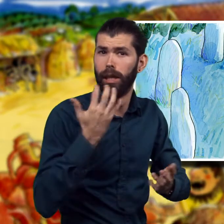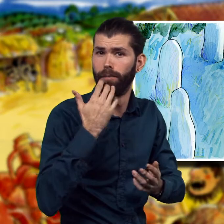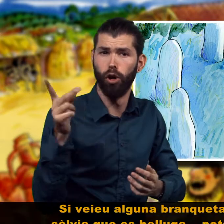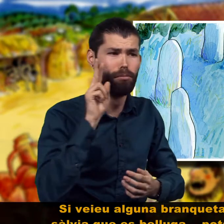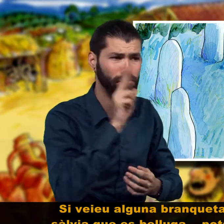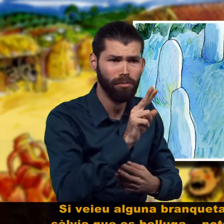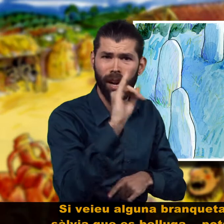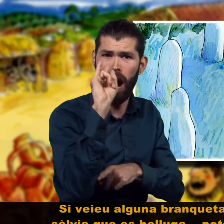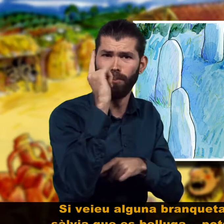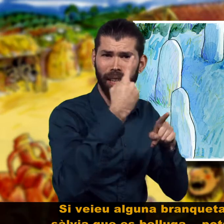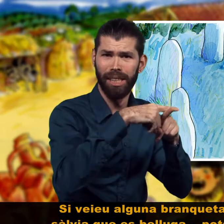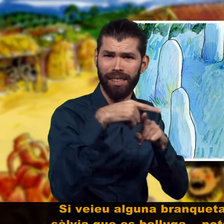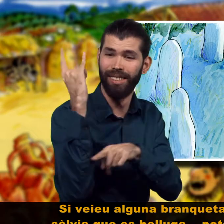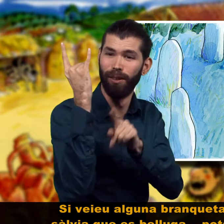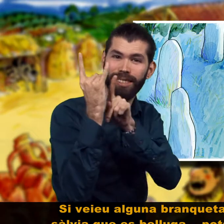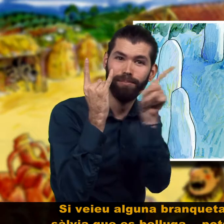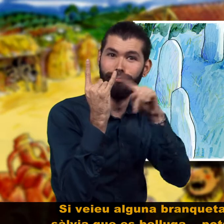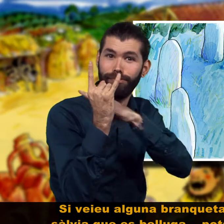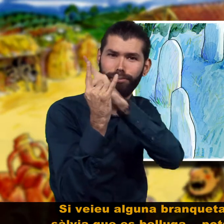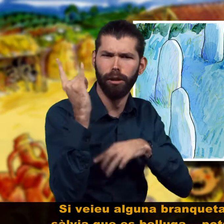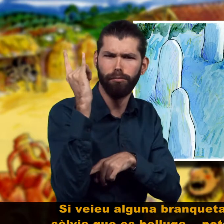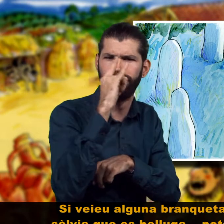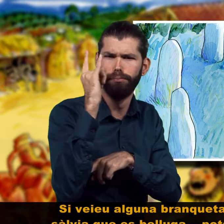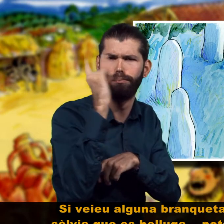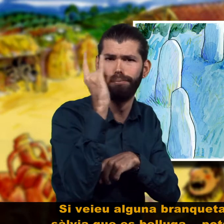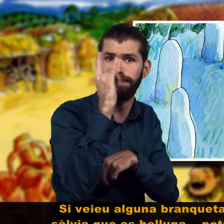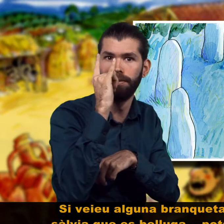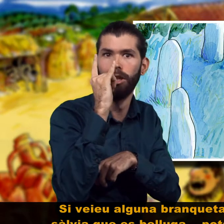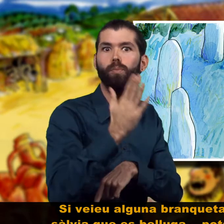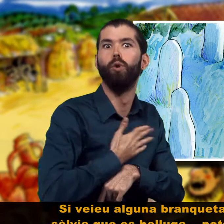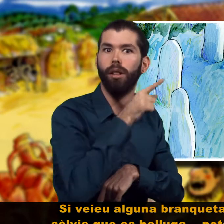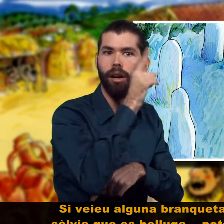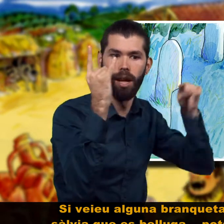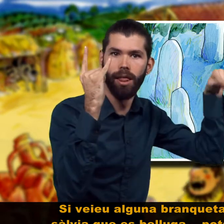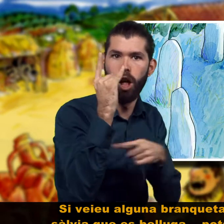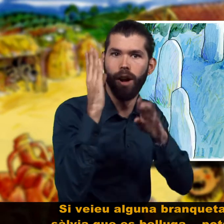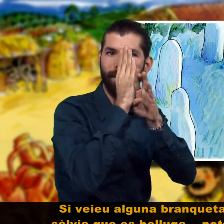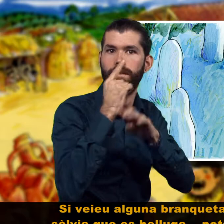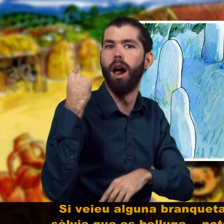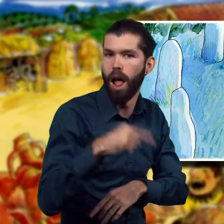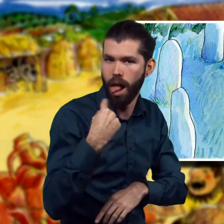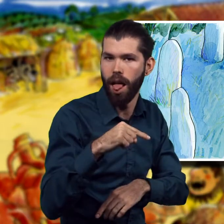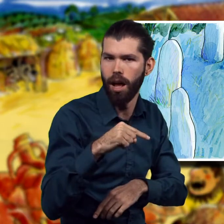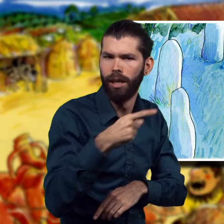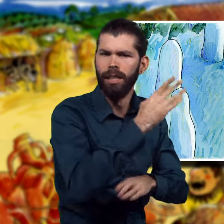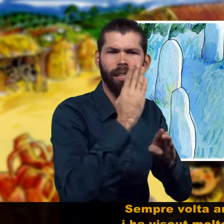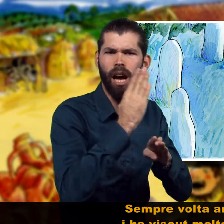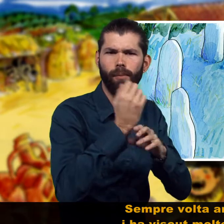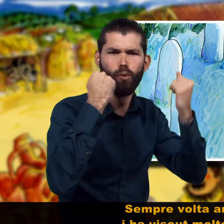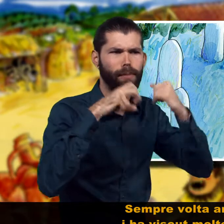Si veieu alguna branqueta de farigola, romaní o sàlvia que es belluga, potser és ell que s'amaga.